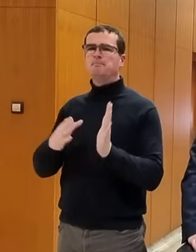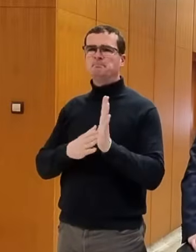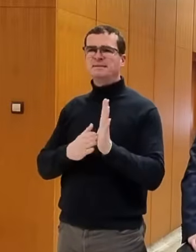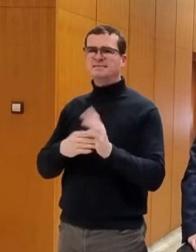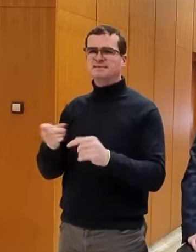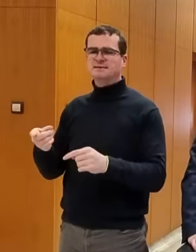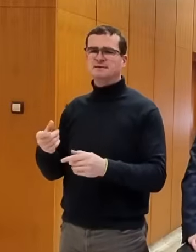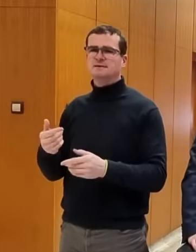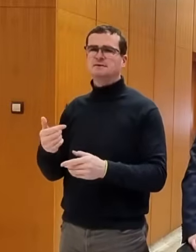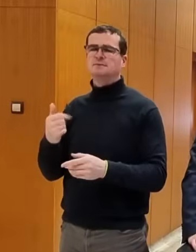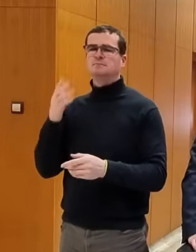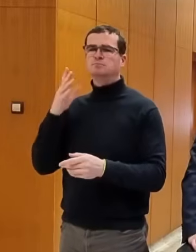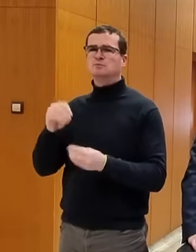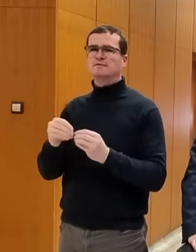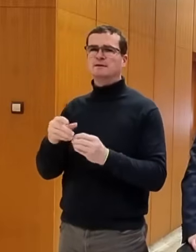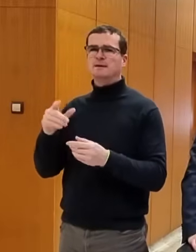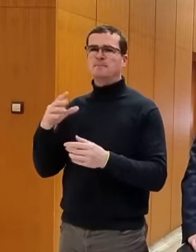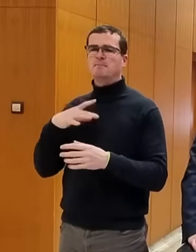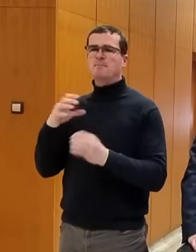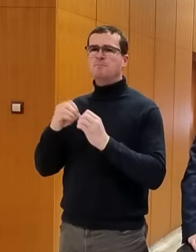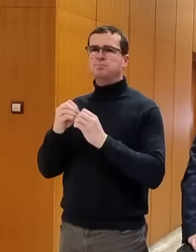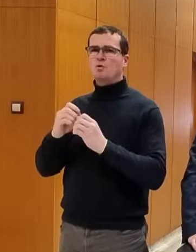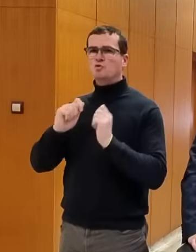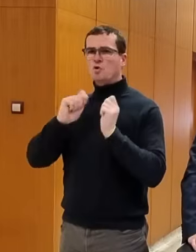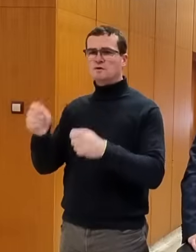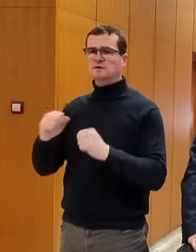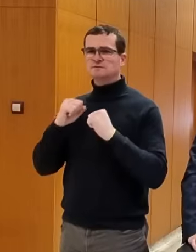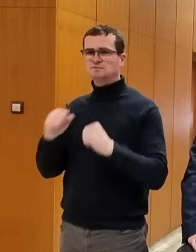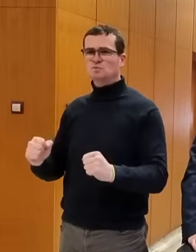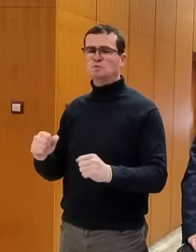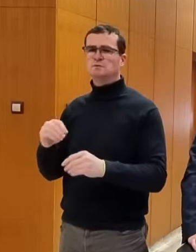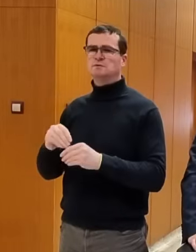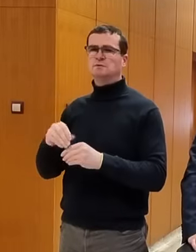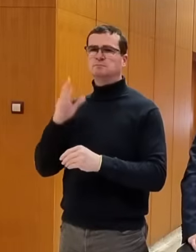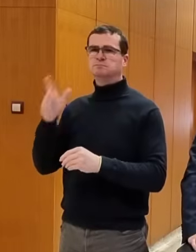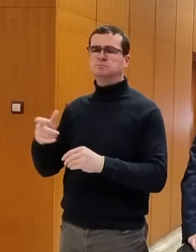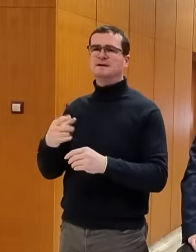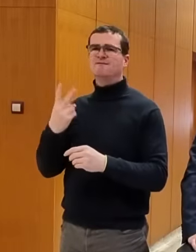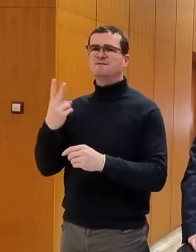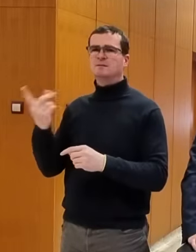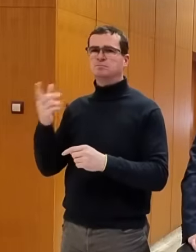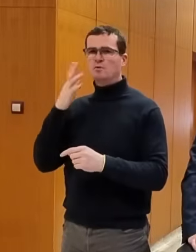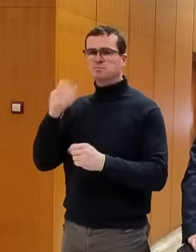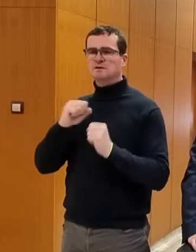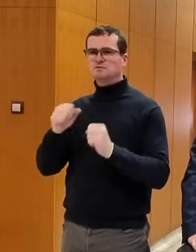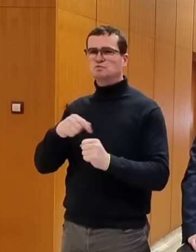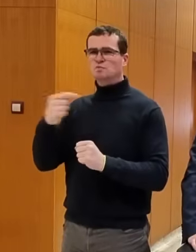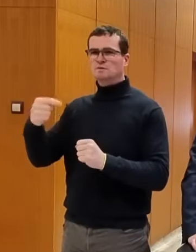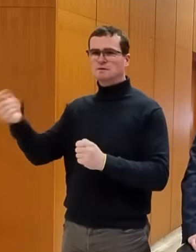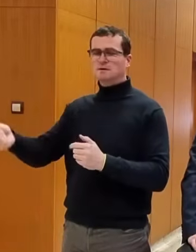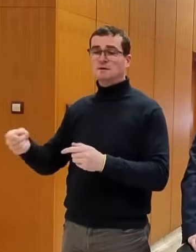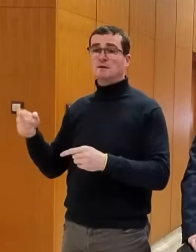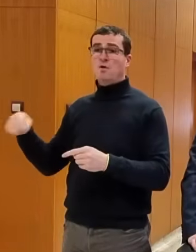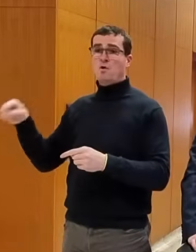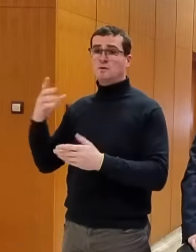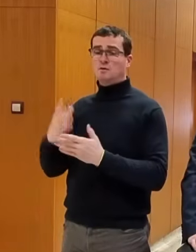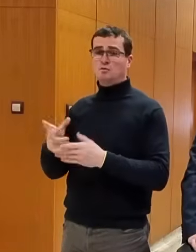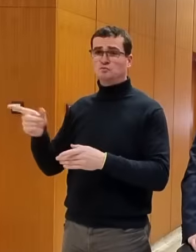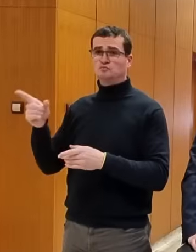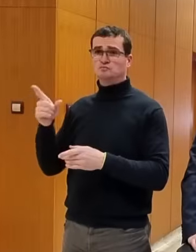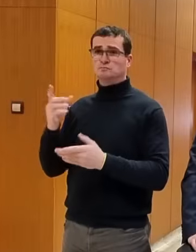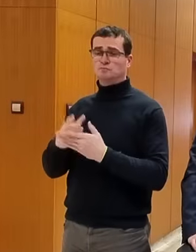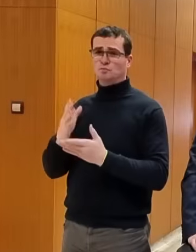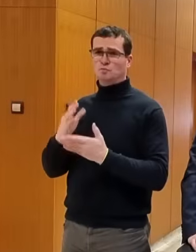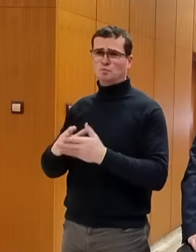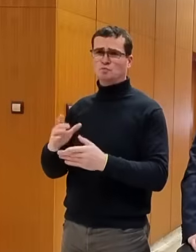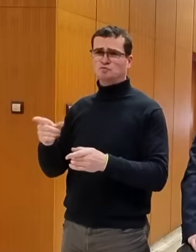skoro bude vec pána Bodora na súde, ak sa nemýlim, pán Výboh musí mať byť na súde. Oni už pôjdu teda, aj keď